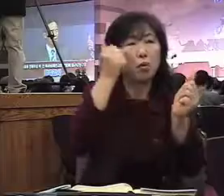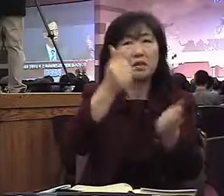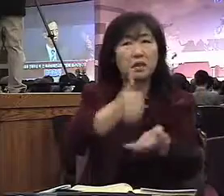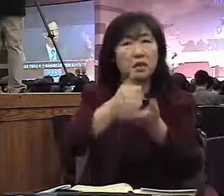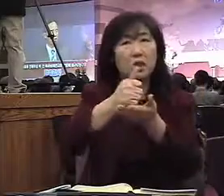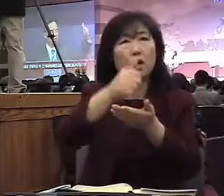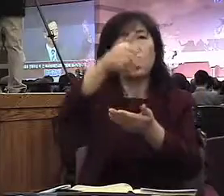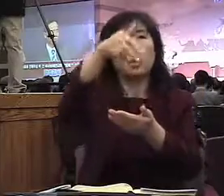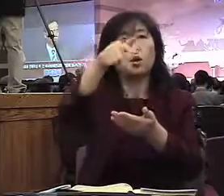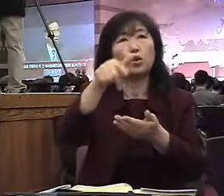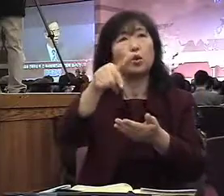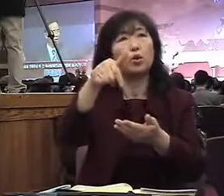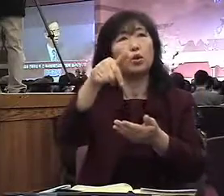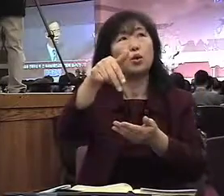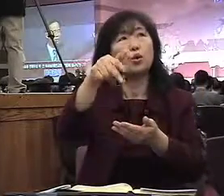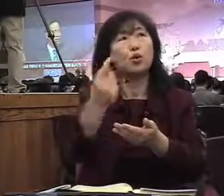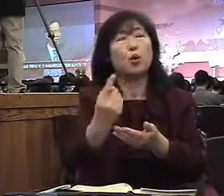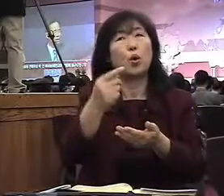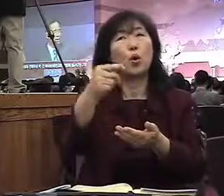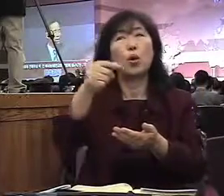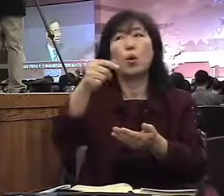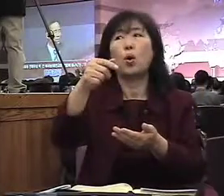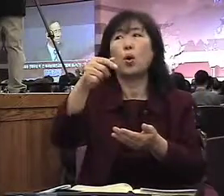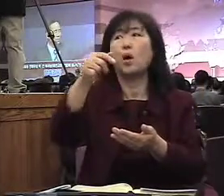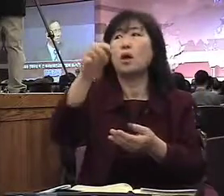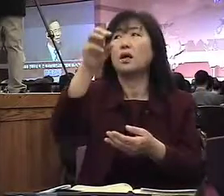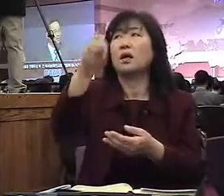김기선 목사님, 그 앞에